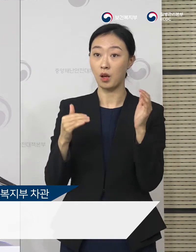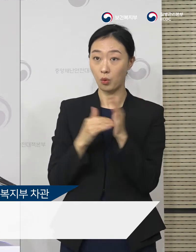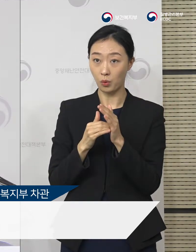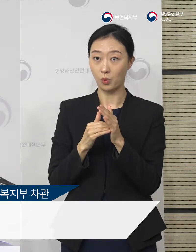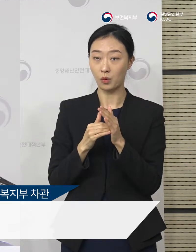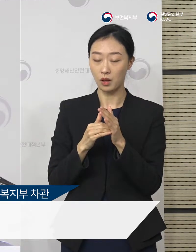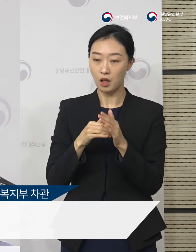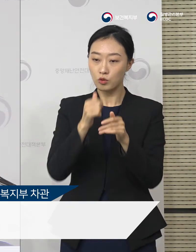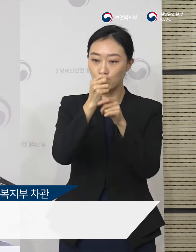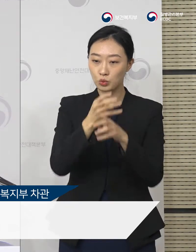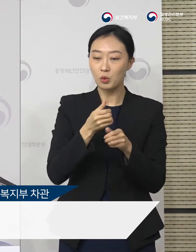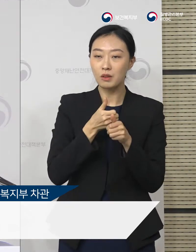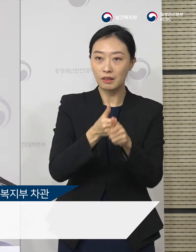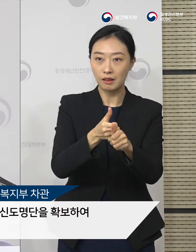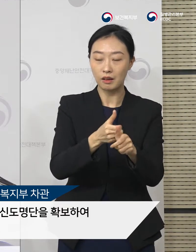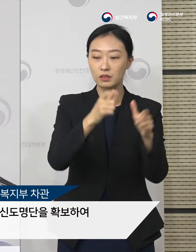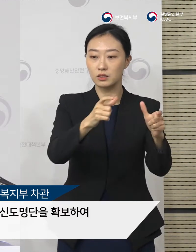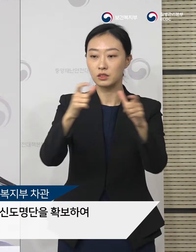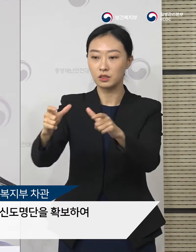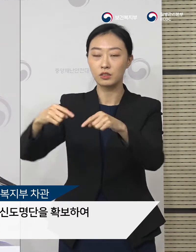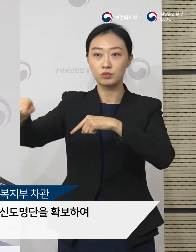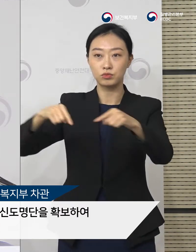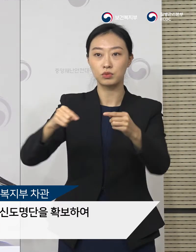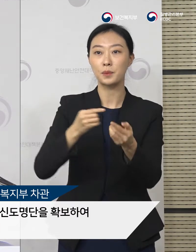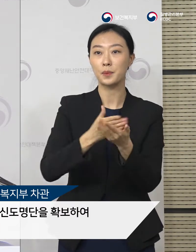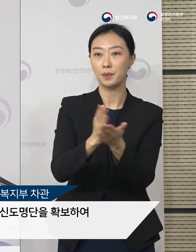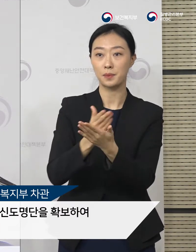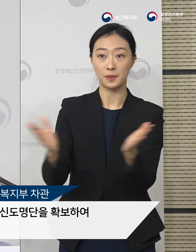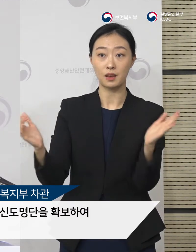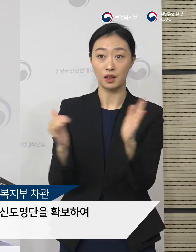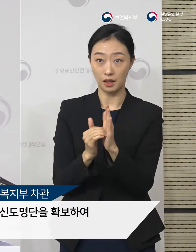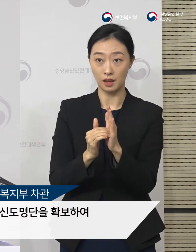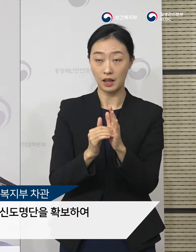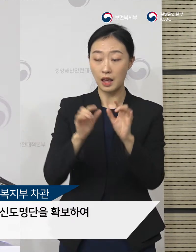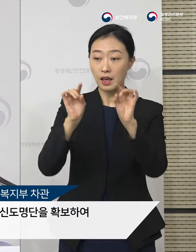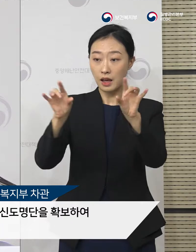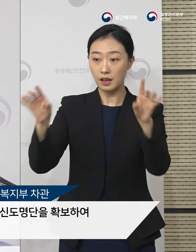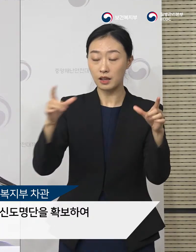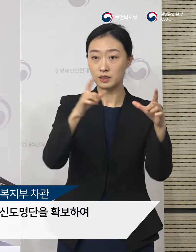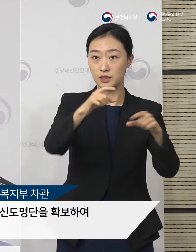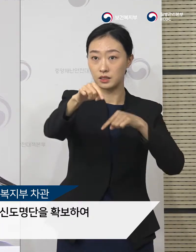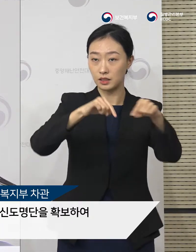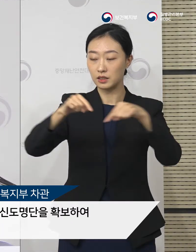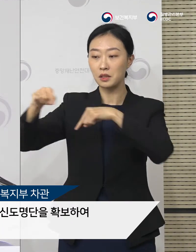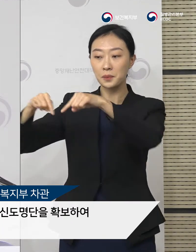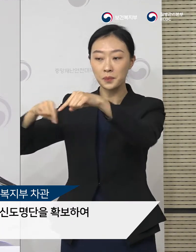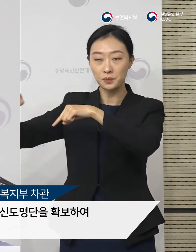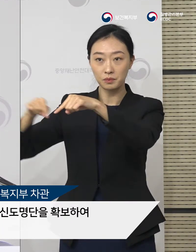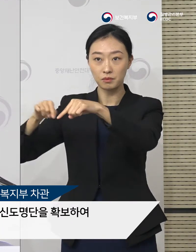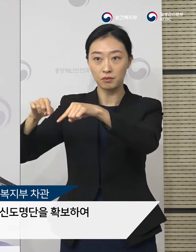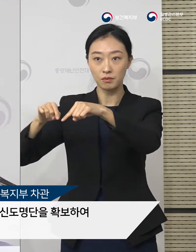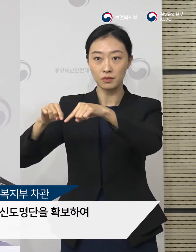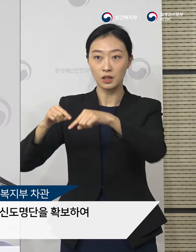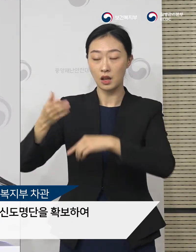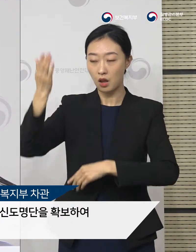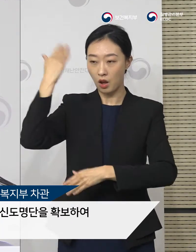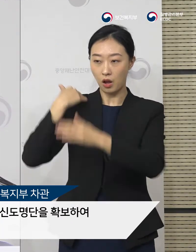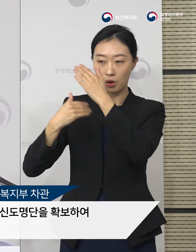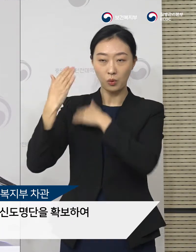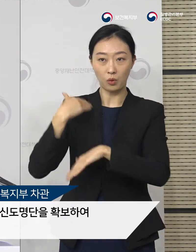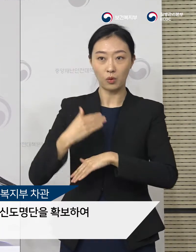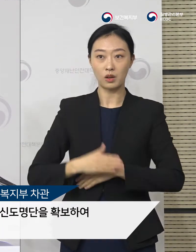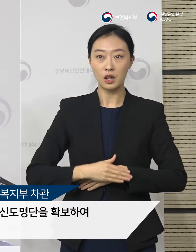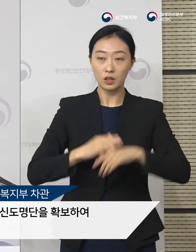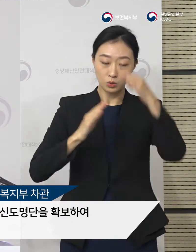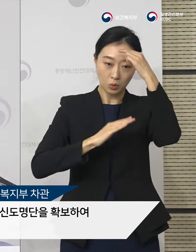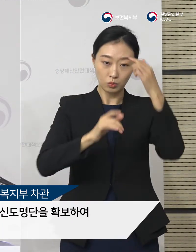지자체에 배포하였습니다. 현재 각 지자체에서 다양한 방식으로 과거 신천지 신도 명단을 확보하여